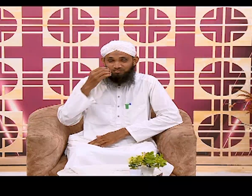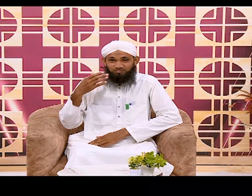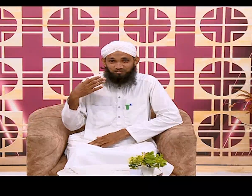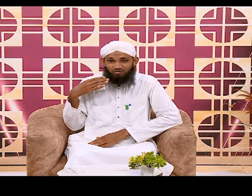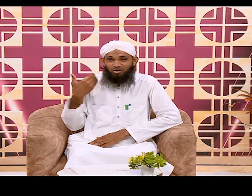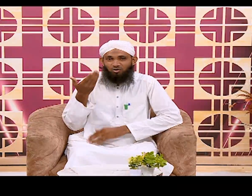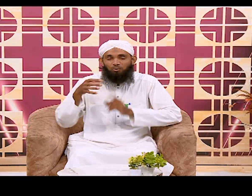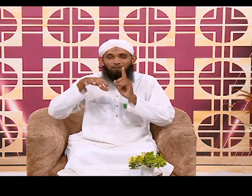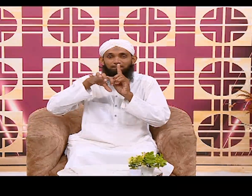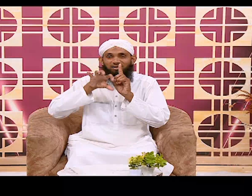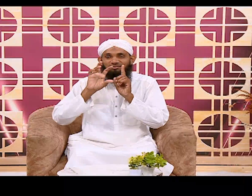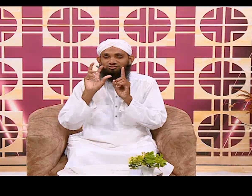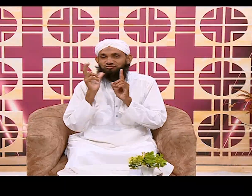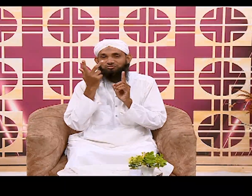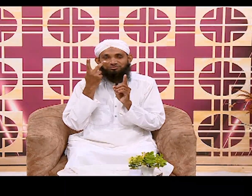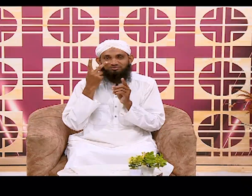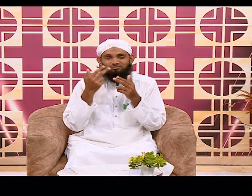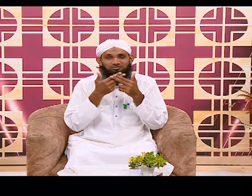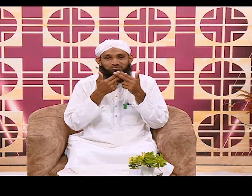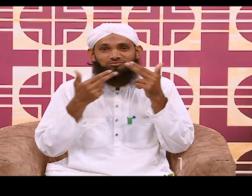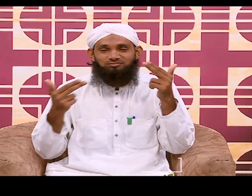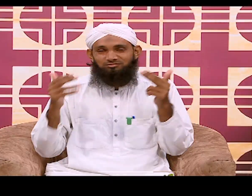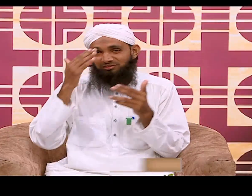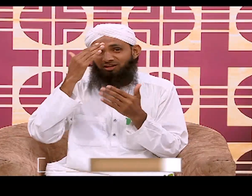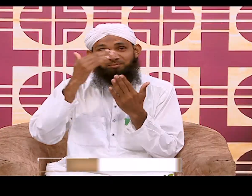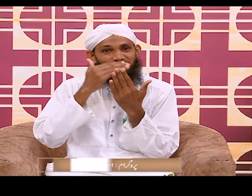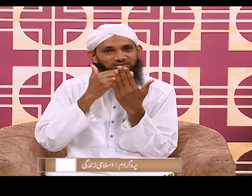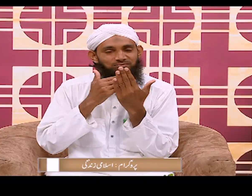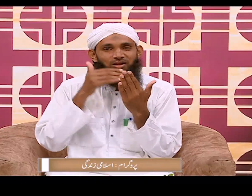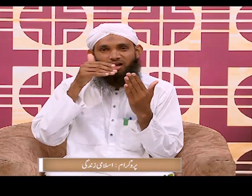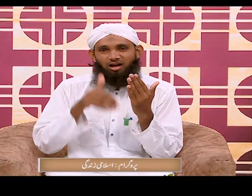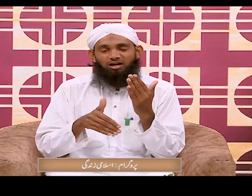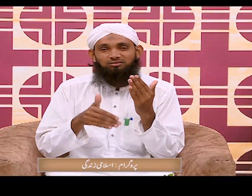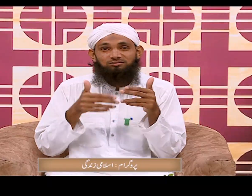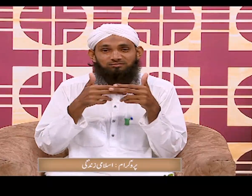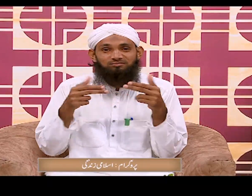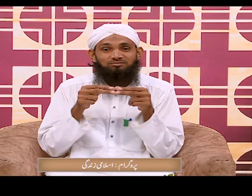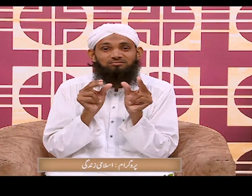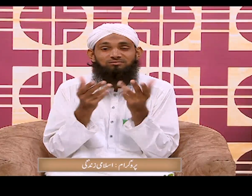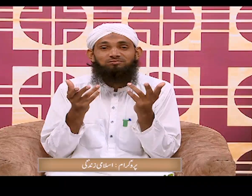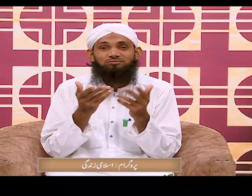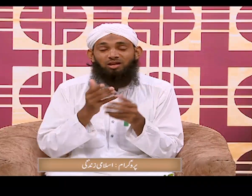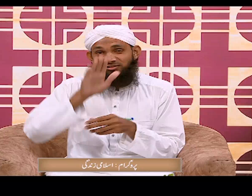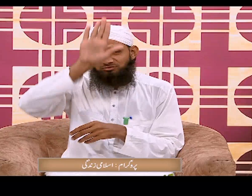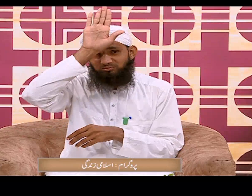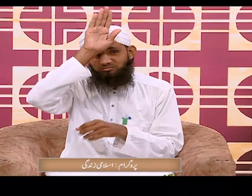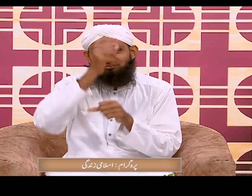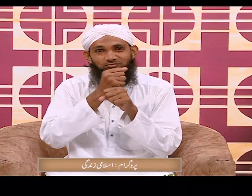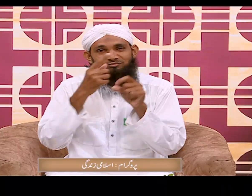بھائیوں اور مدنی چینل کے ناظرین، پروگرام ہے اسلامی زندگی، اور آج ہم اس پروگرام میں حضرت سیدنا غوث